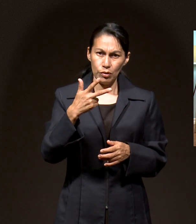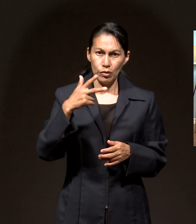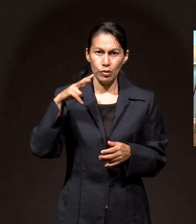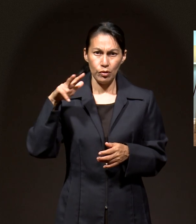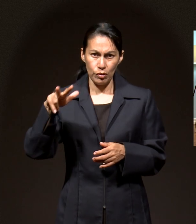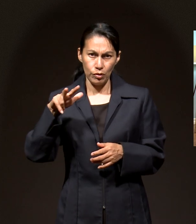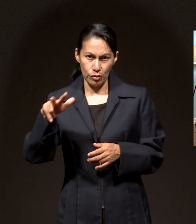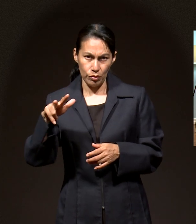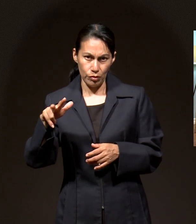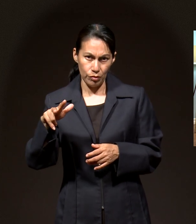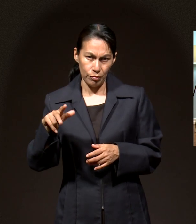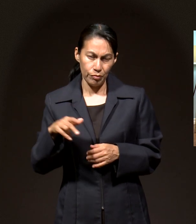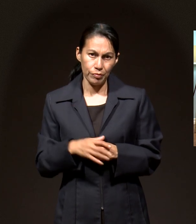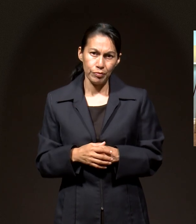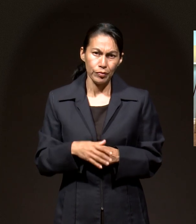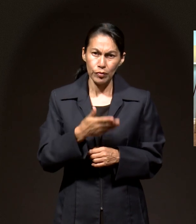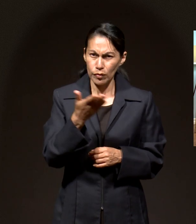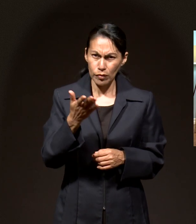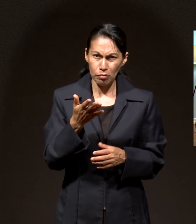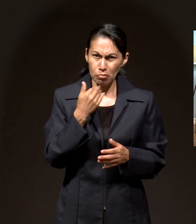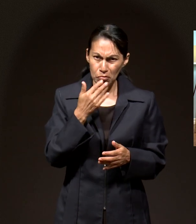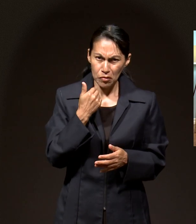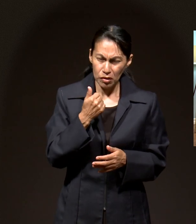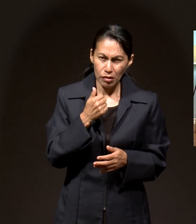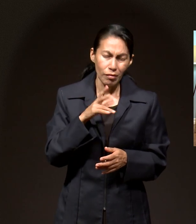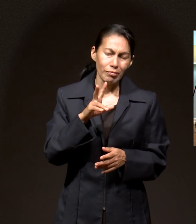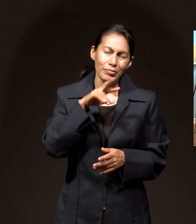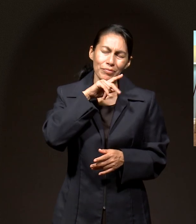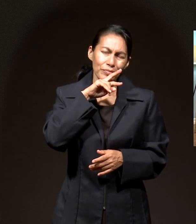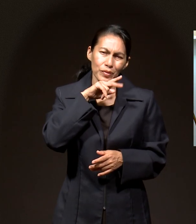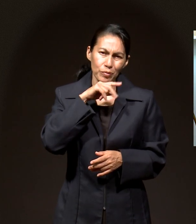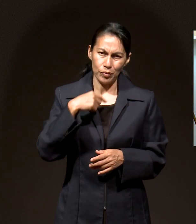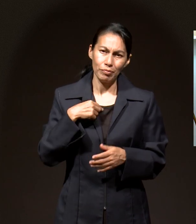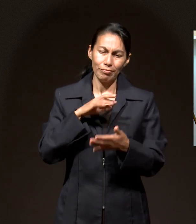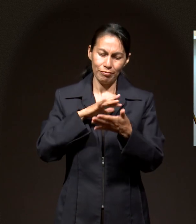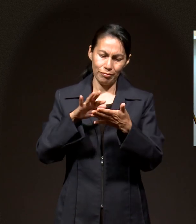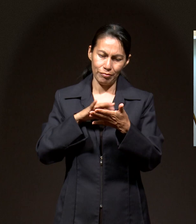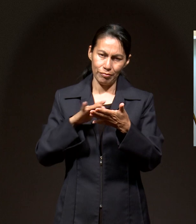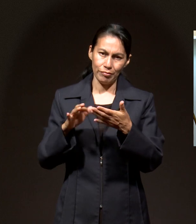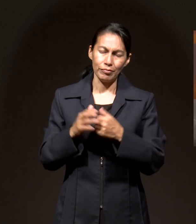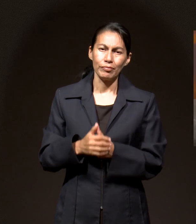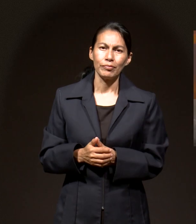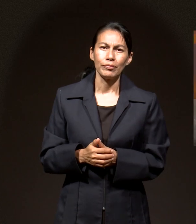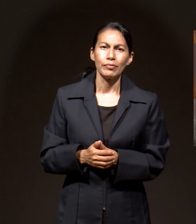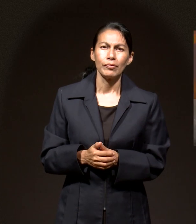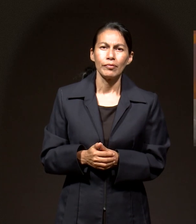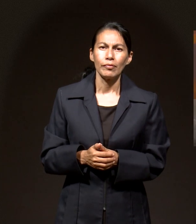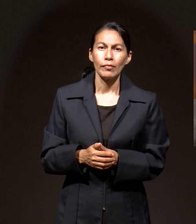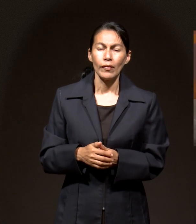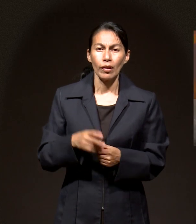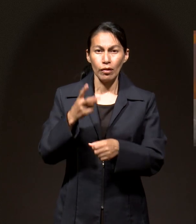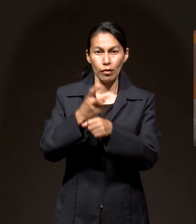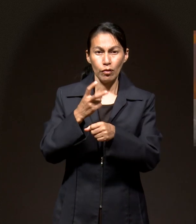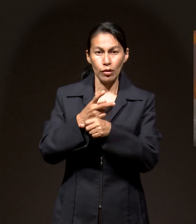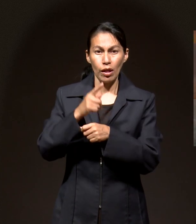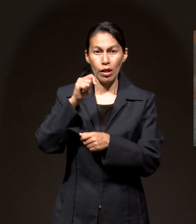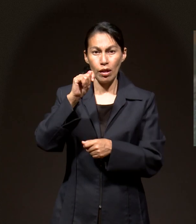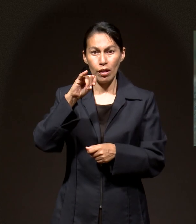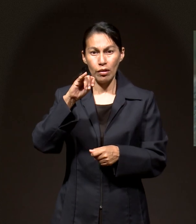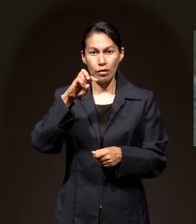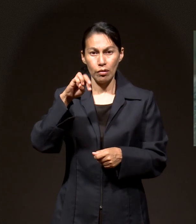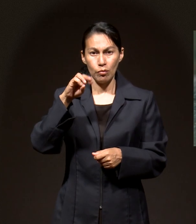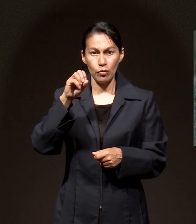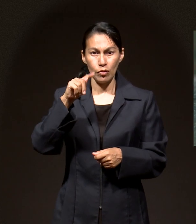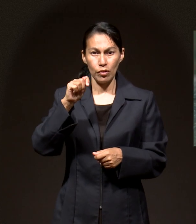y 18. Y si no lo tienen en sus casas, no se preocupen porque aquí le vamos a leer. 2 Timoteo 4, versículo